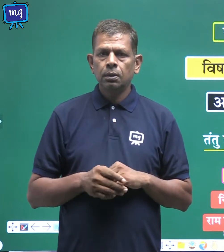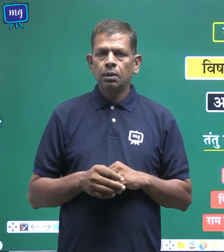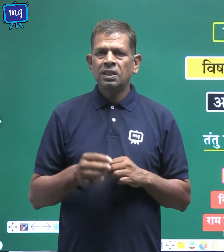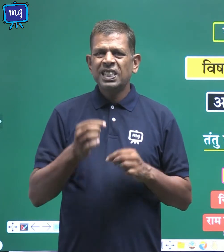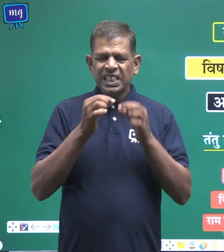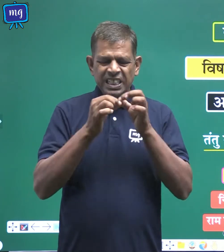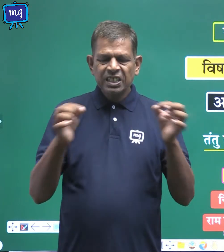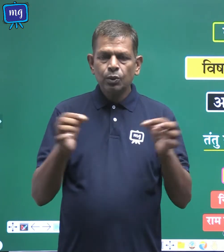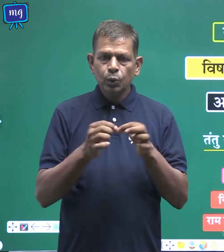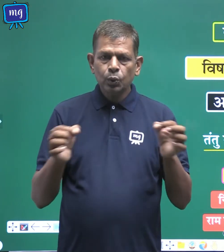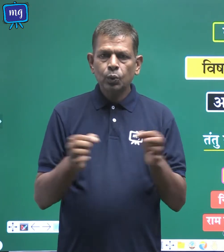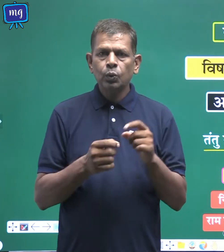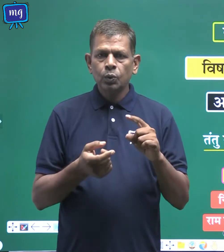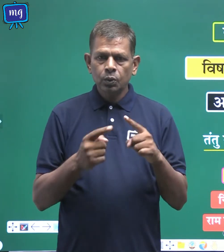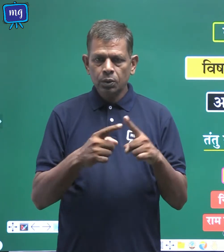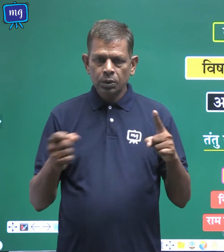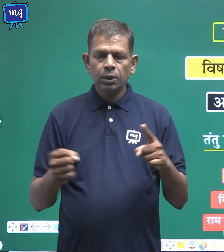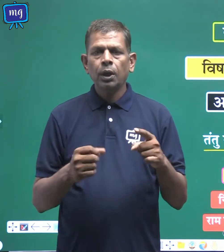तंतु से वस्त्र तक